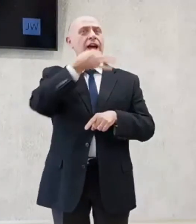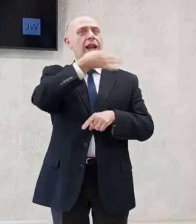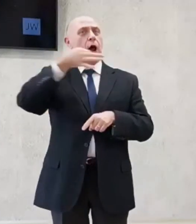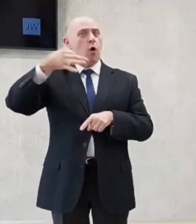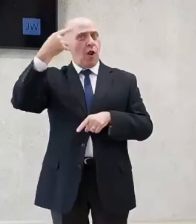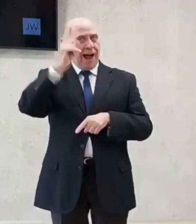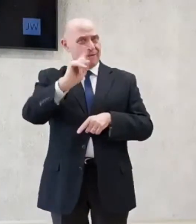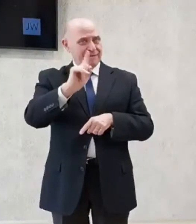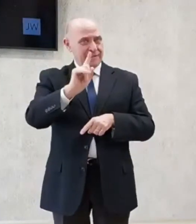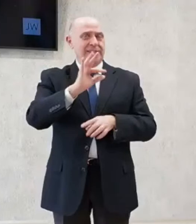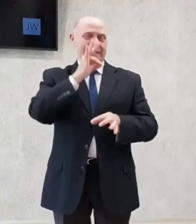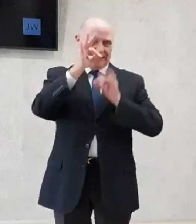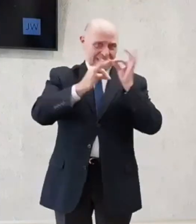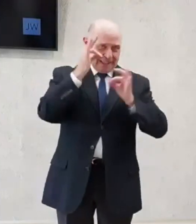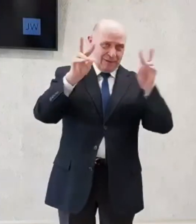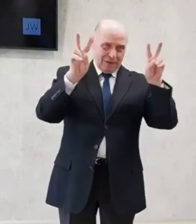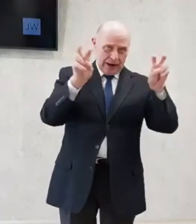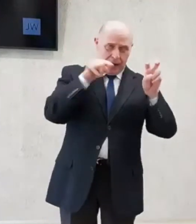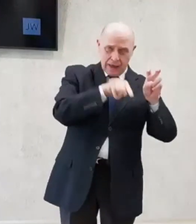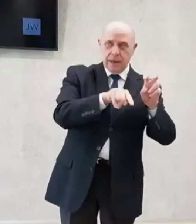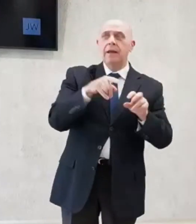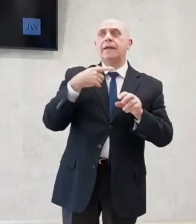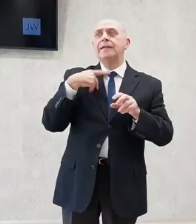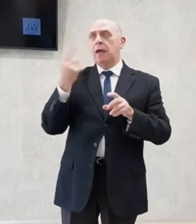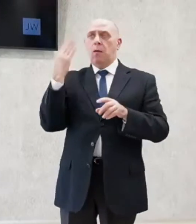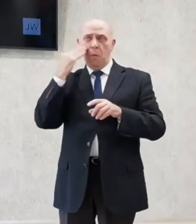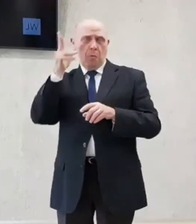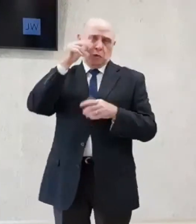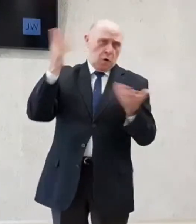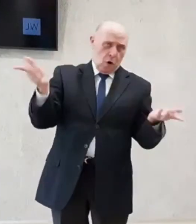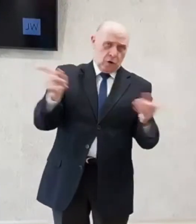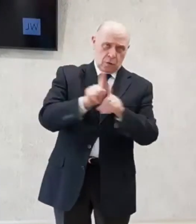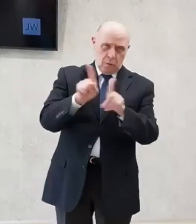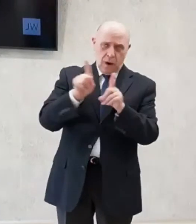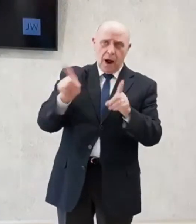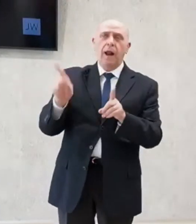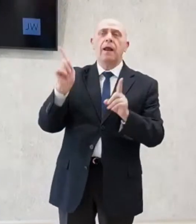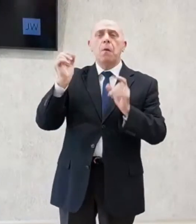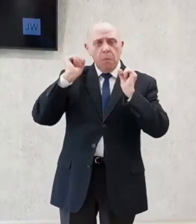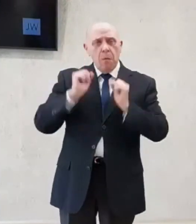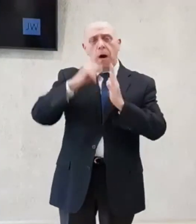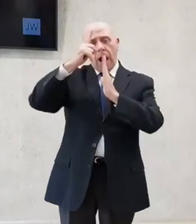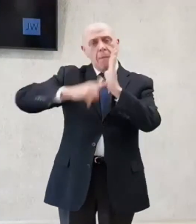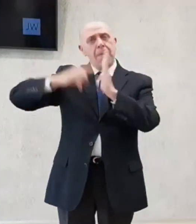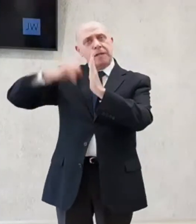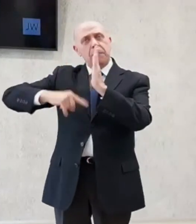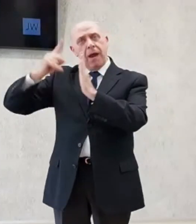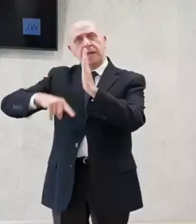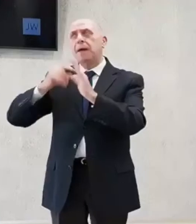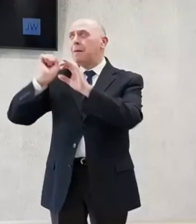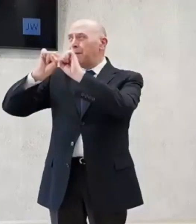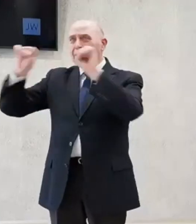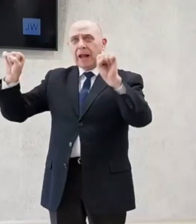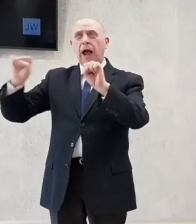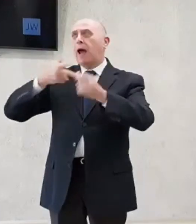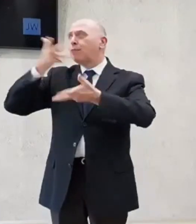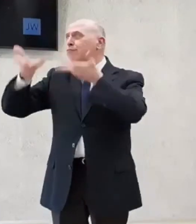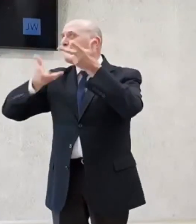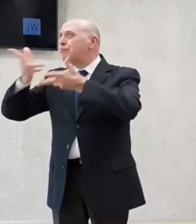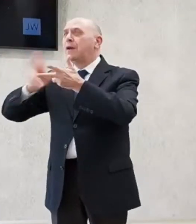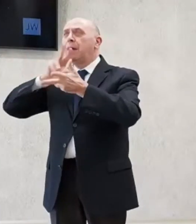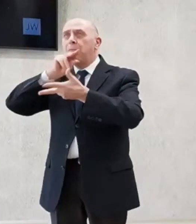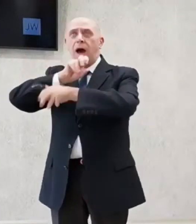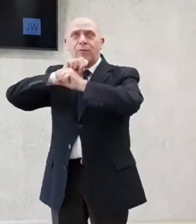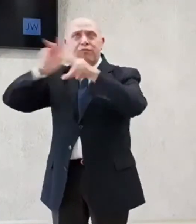sia Esso uomo o donna che è pioniere regolare dedica ogni mese 70 ore a parlare ad altri della buona notizia